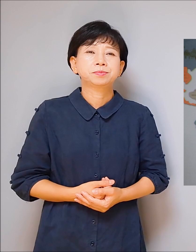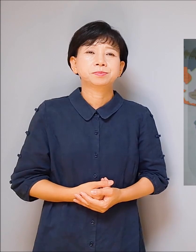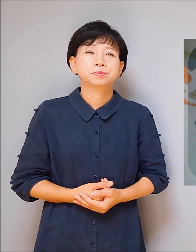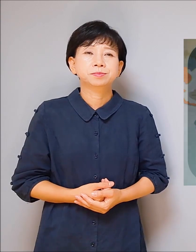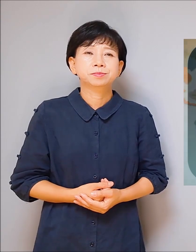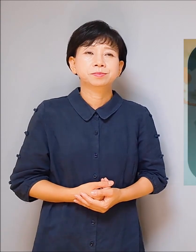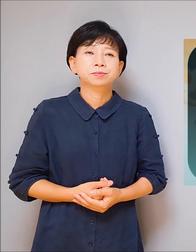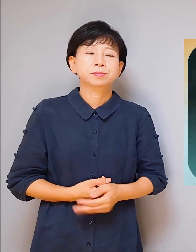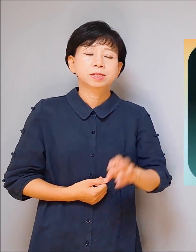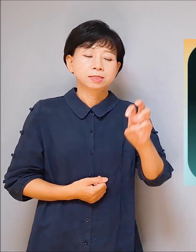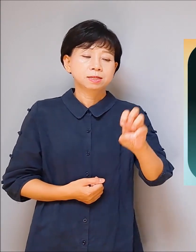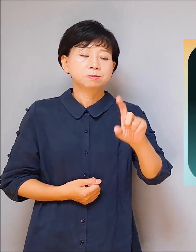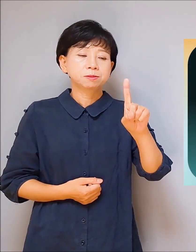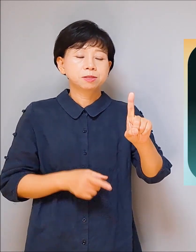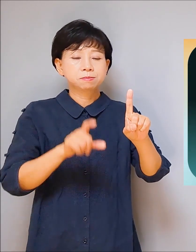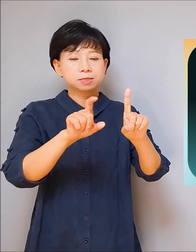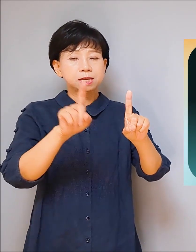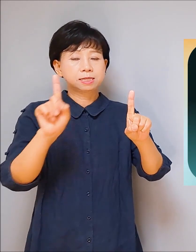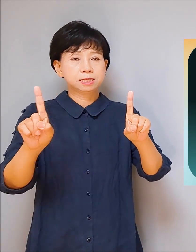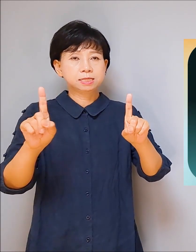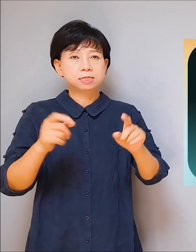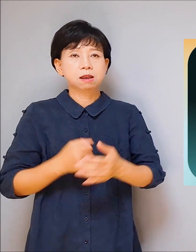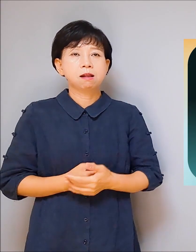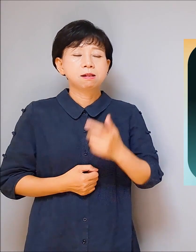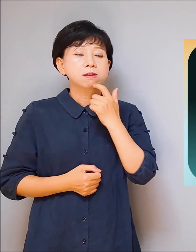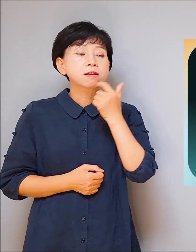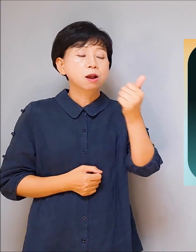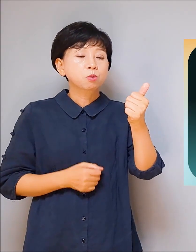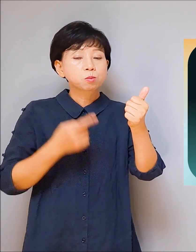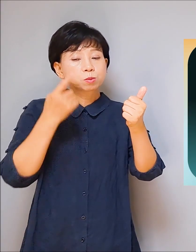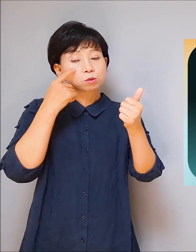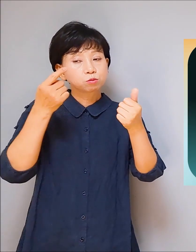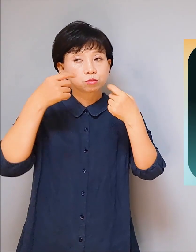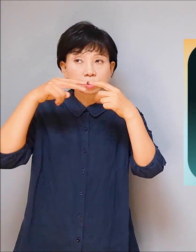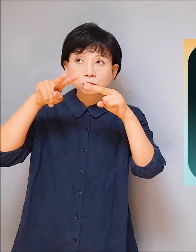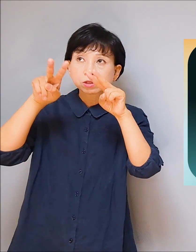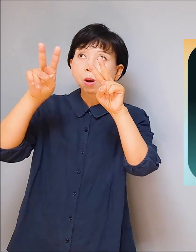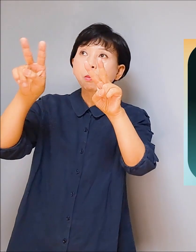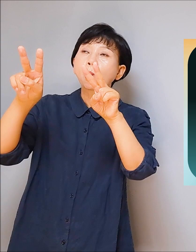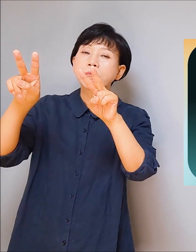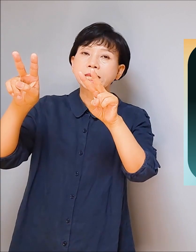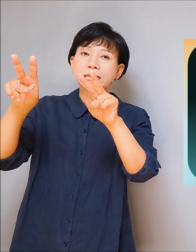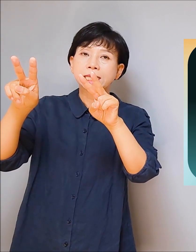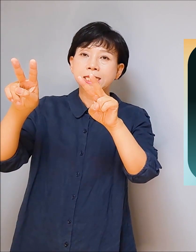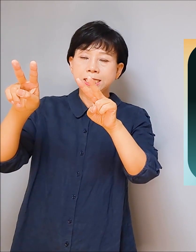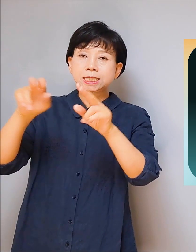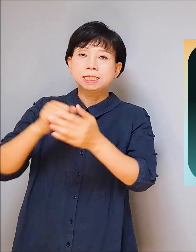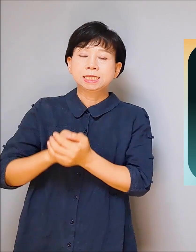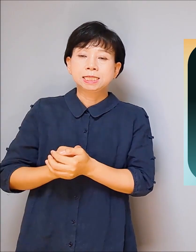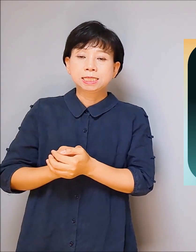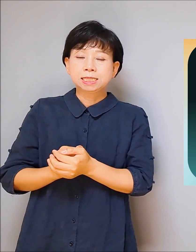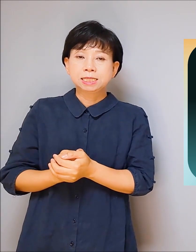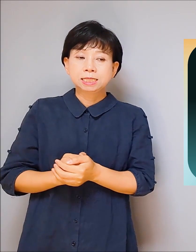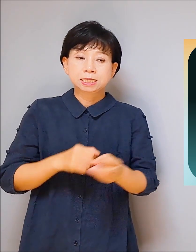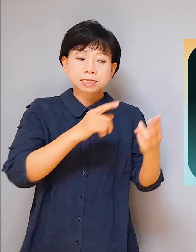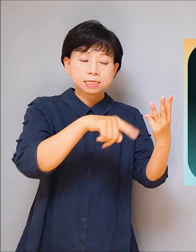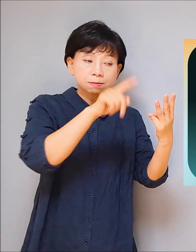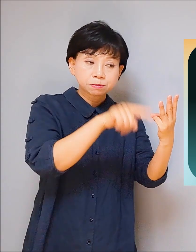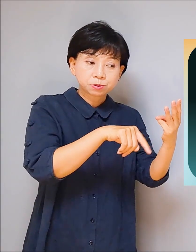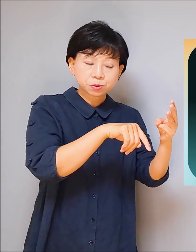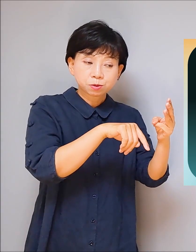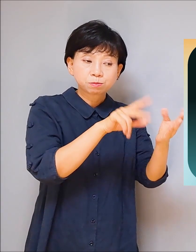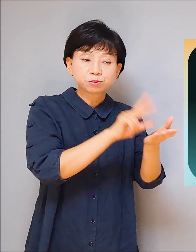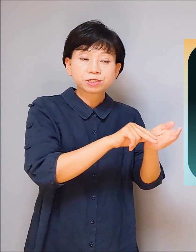1절 말씀 들어가 볼까요? 야곱이 눈을 들어보니, 아니 이제 삼촌 라반과의 문제도 해결된 것